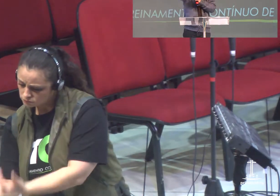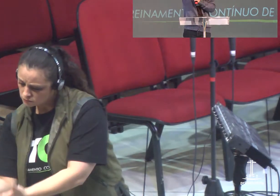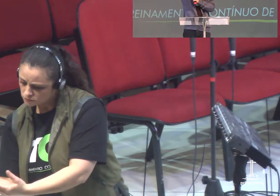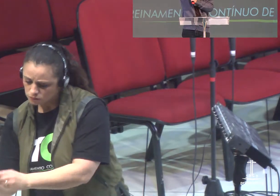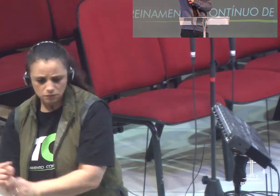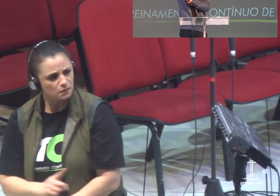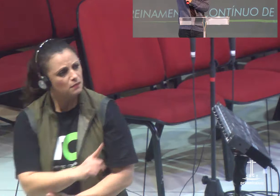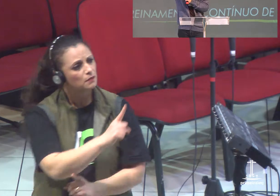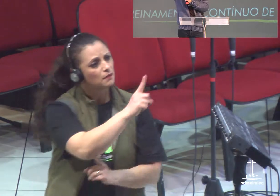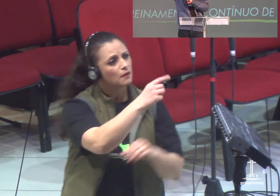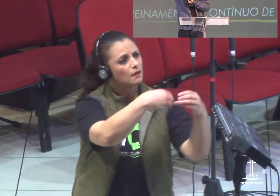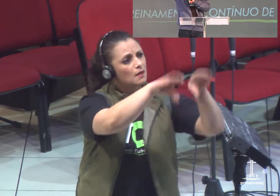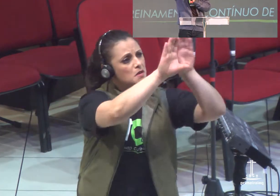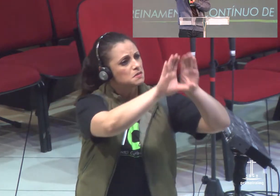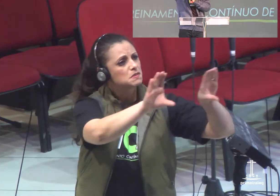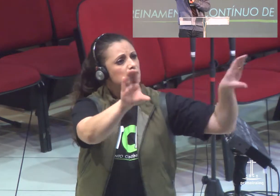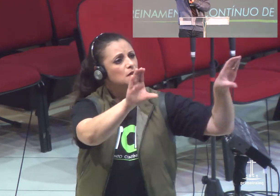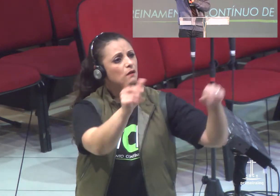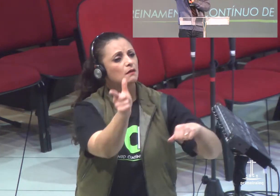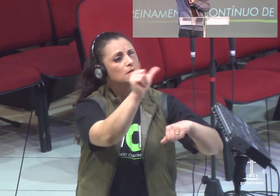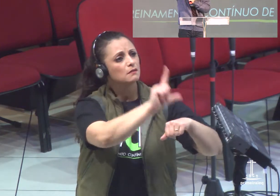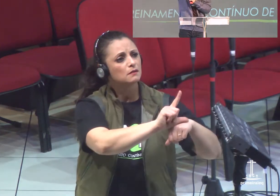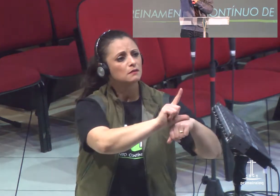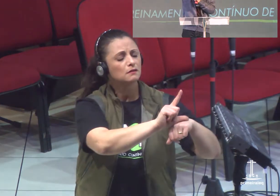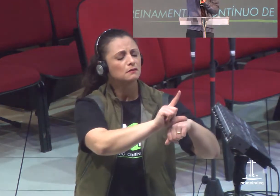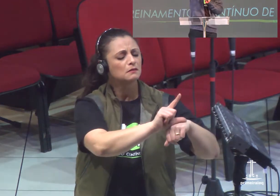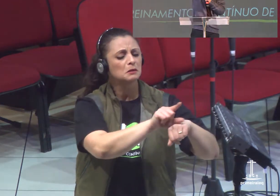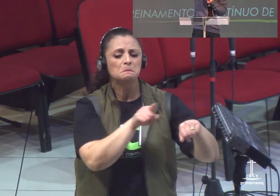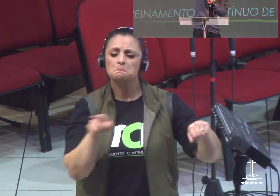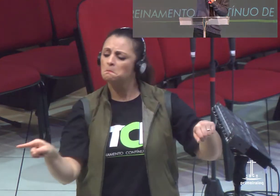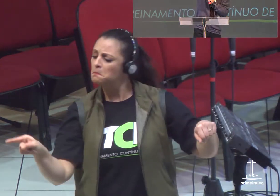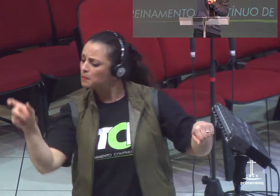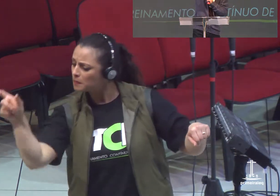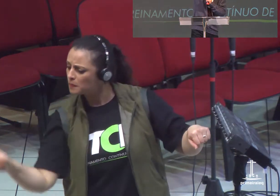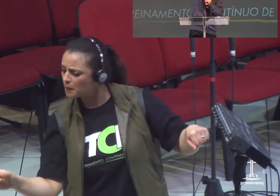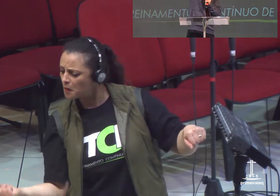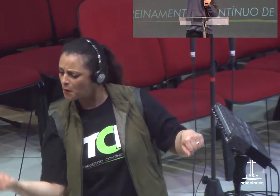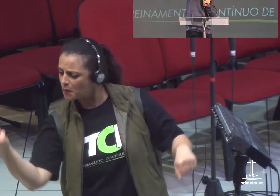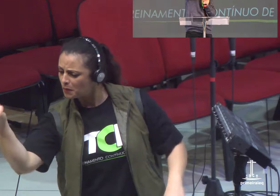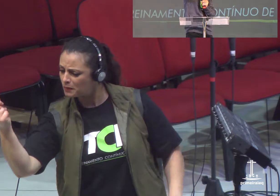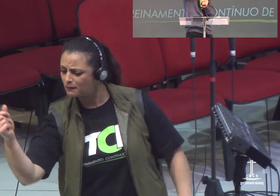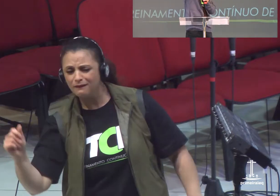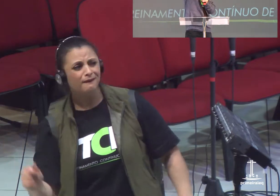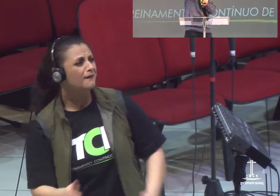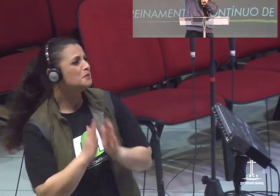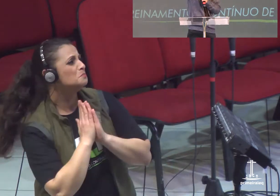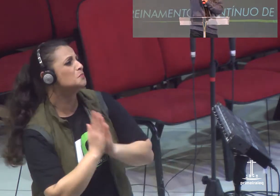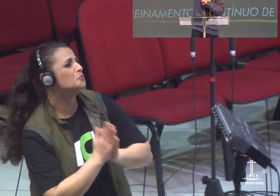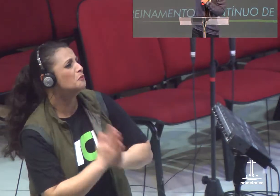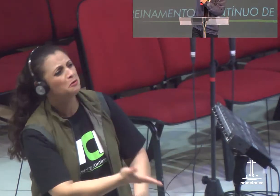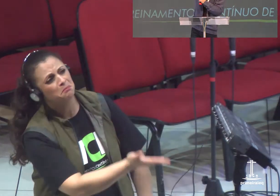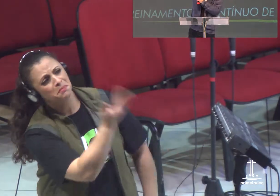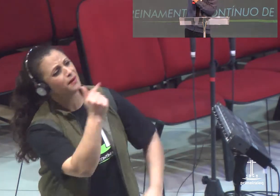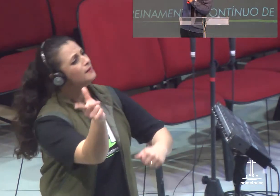Daí Lázaro no seio de Abraão. Daí o rico disse: olha, manda o Lázaro e voltar lá e pregar lá para os